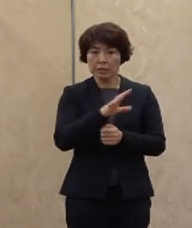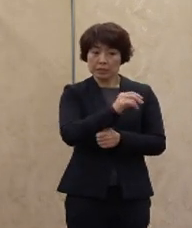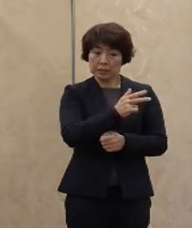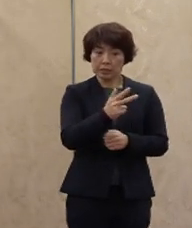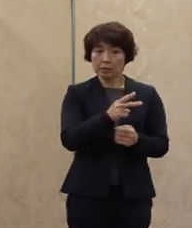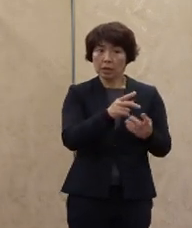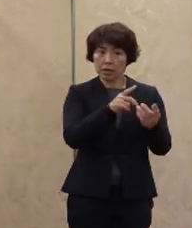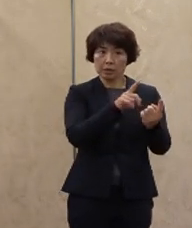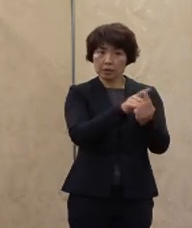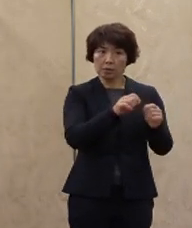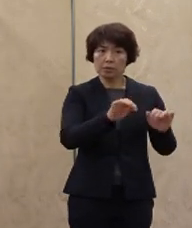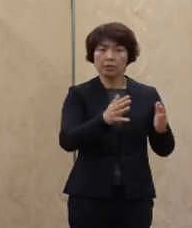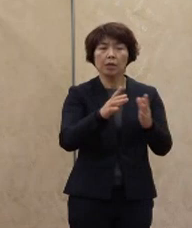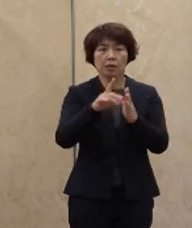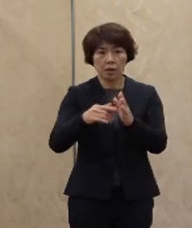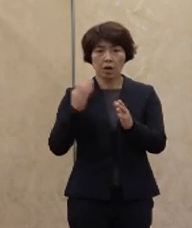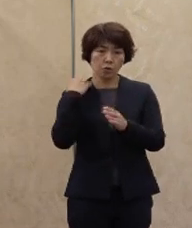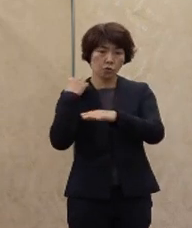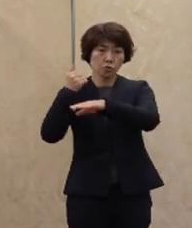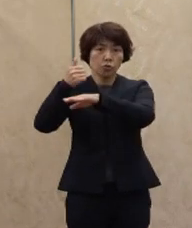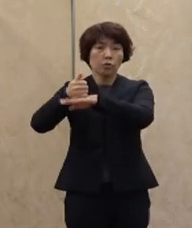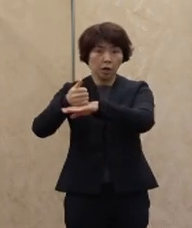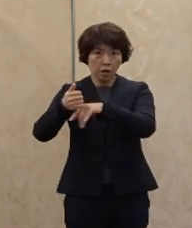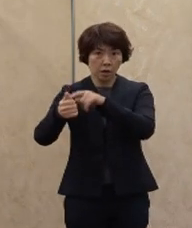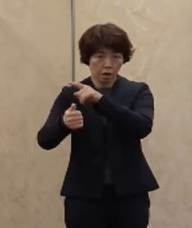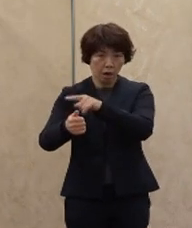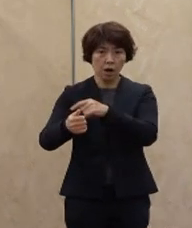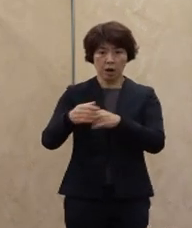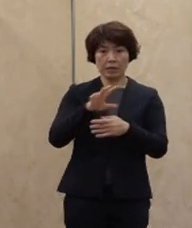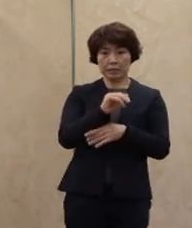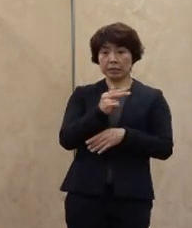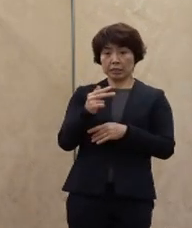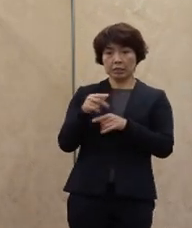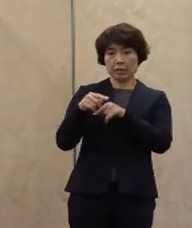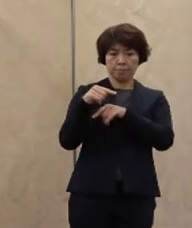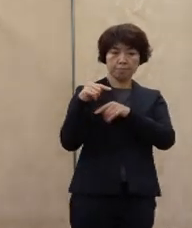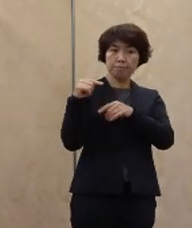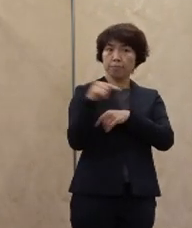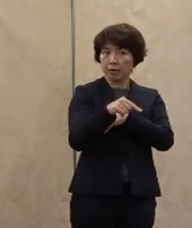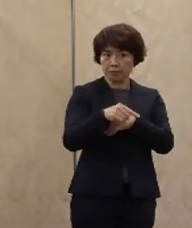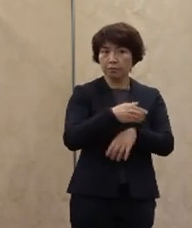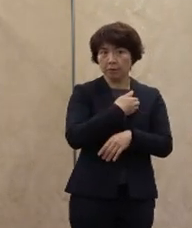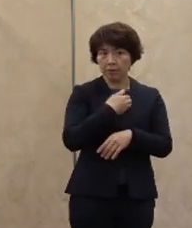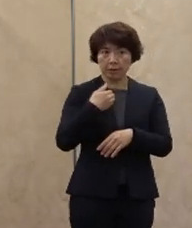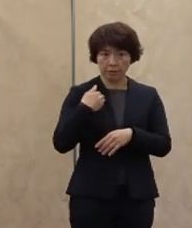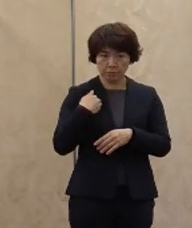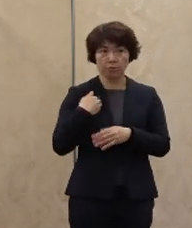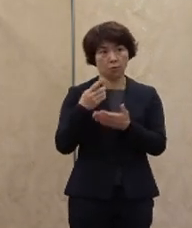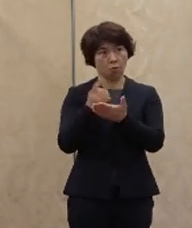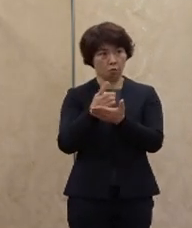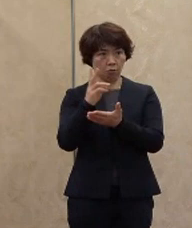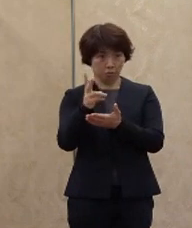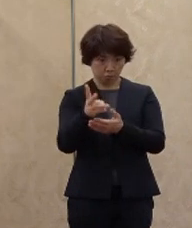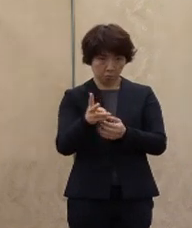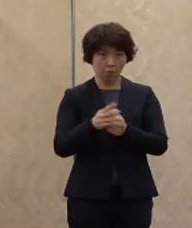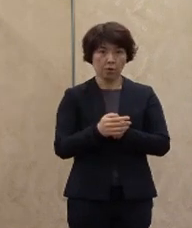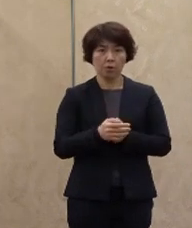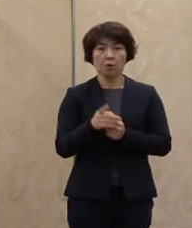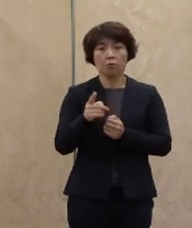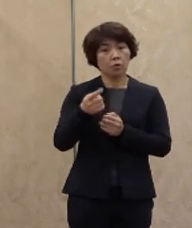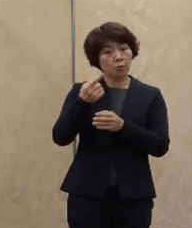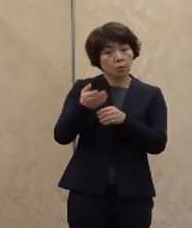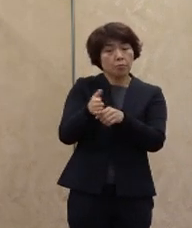ば、首相が総理が知事に命じることができるというような方向のようですが、そういうことも踏まえ